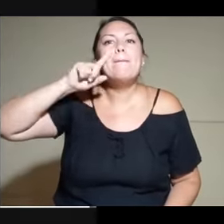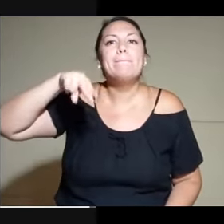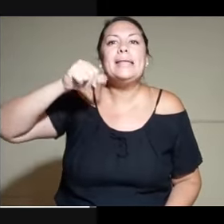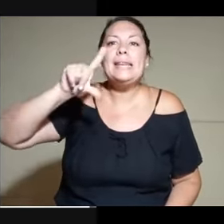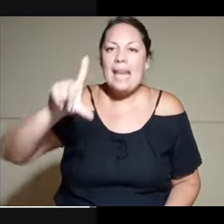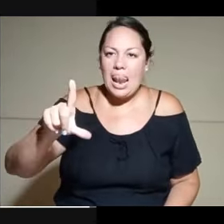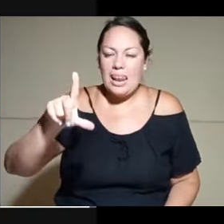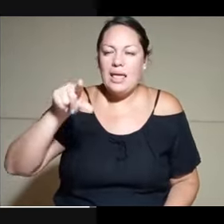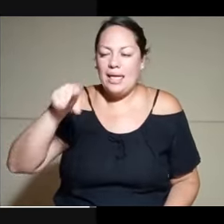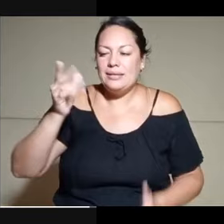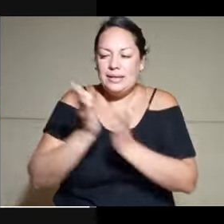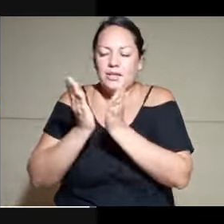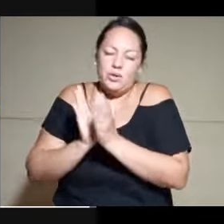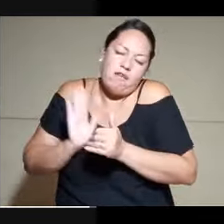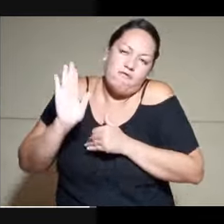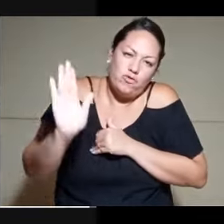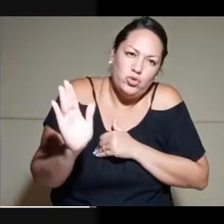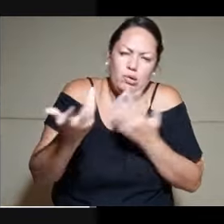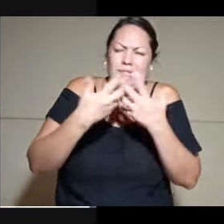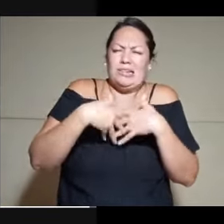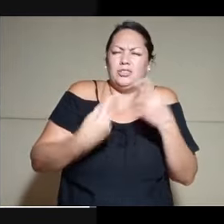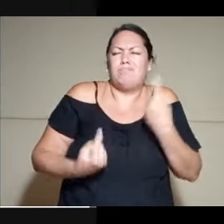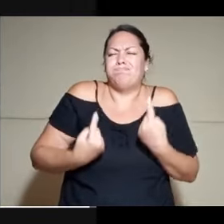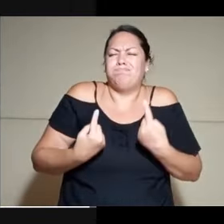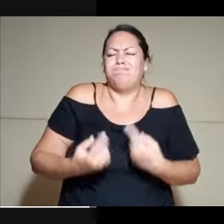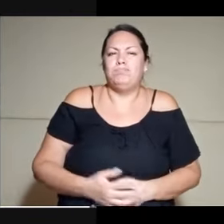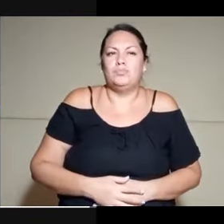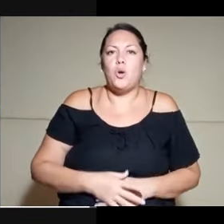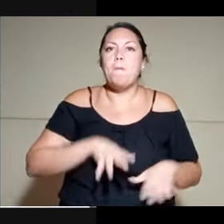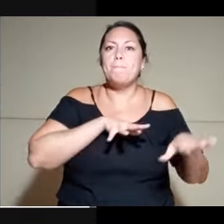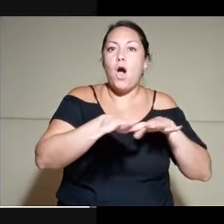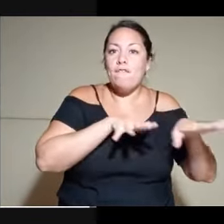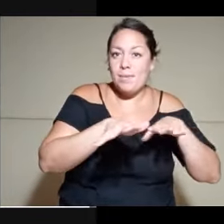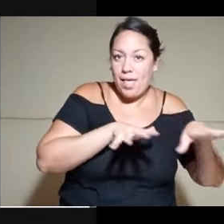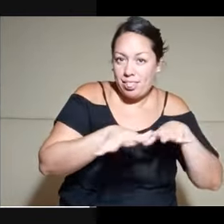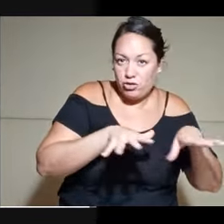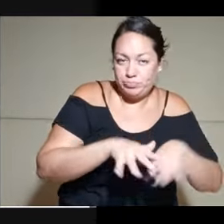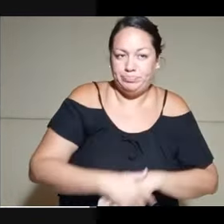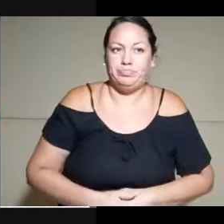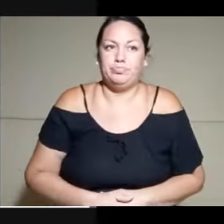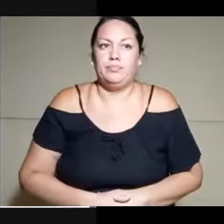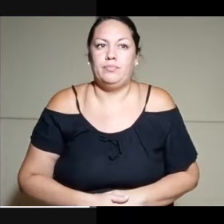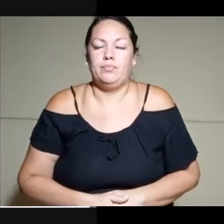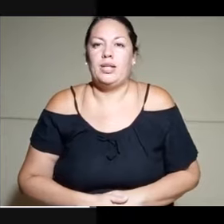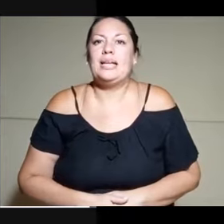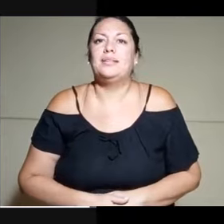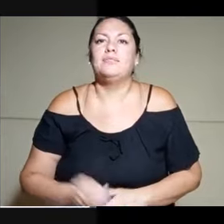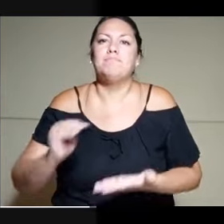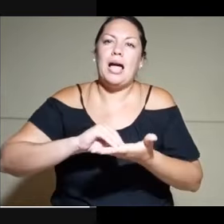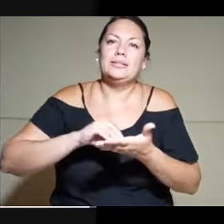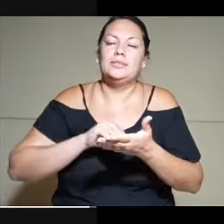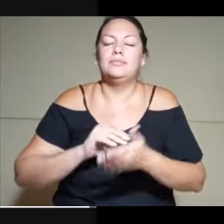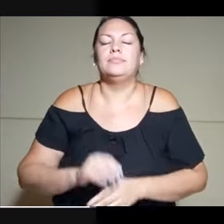que se llama rubro espinal, que después ustedes lo van a estudiar, y ese tracto rubro espinal está